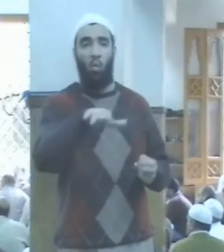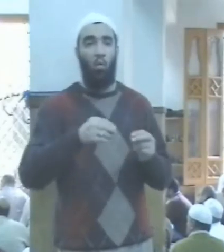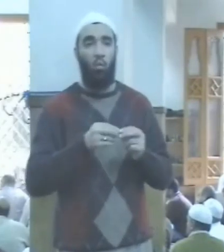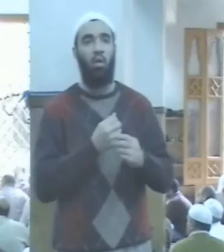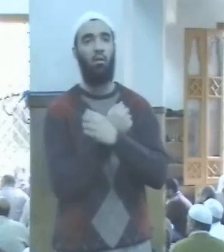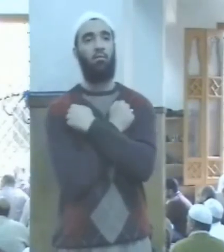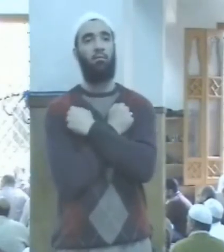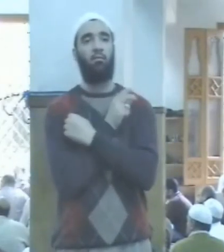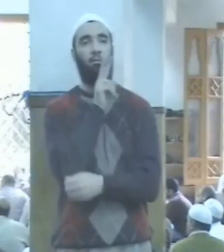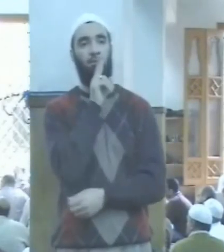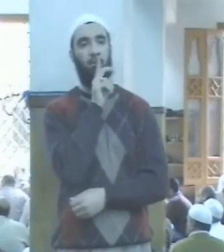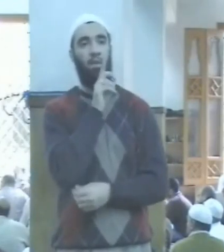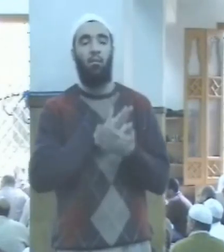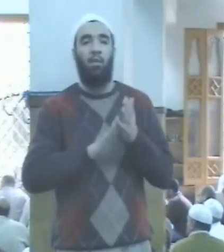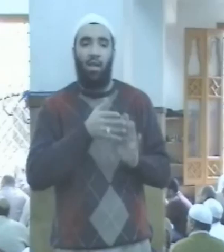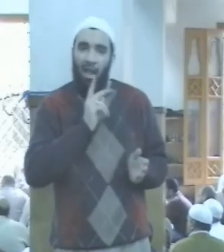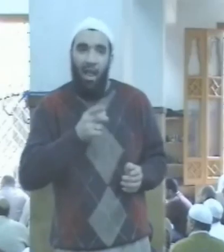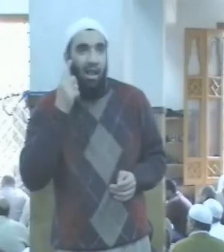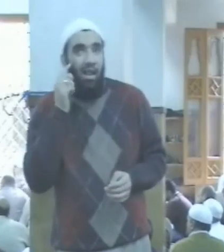المناهج الغربية